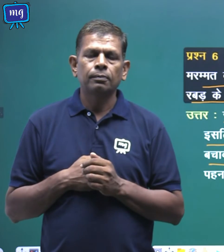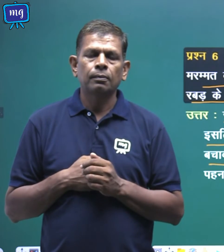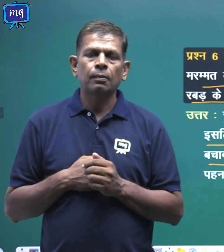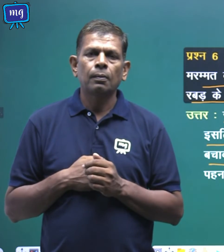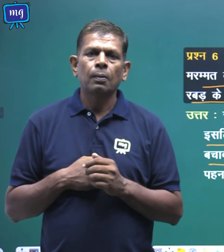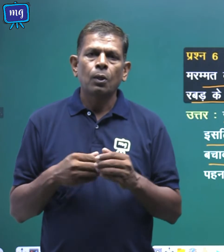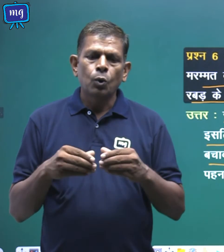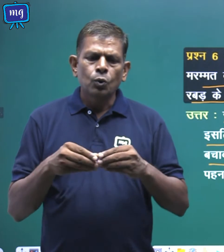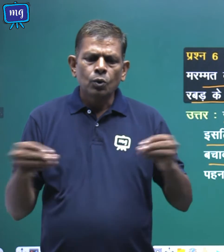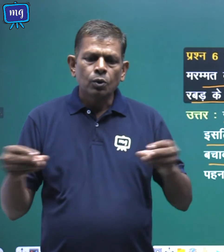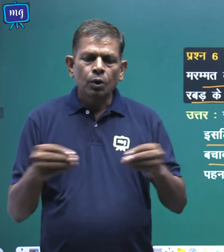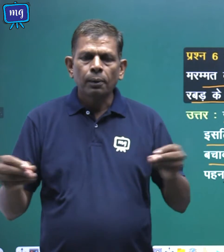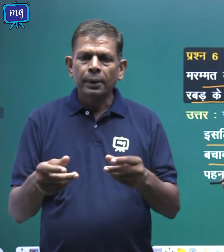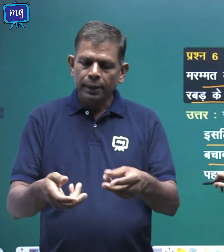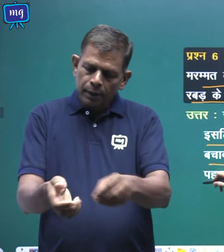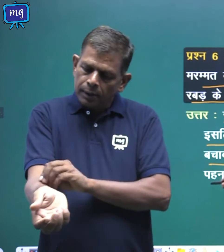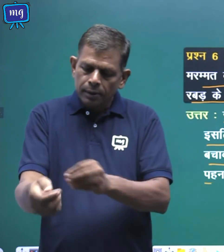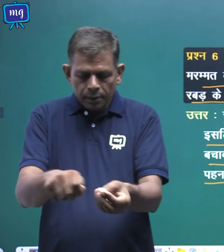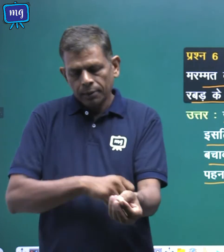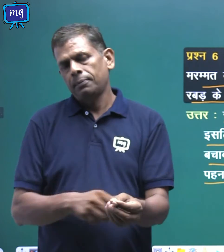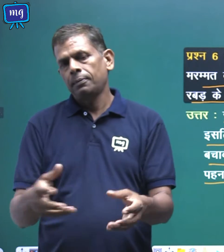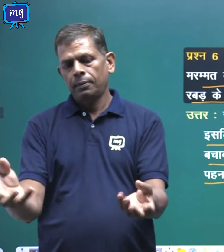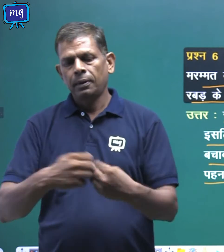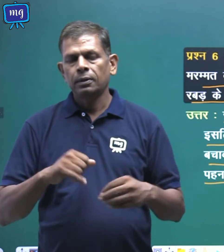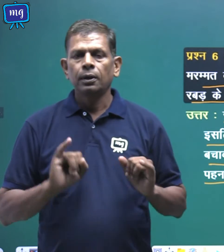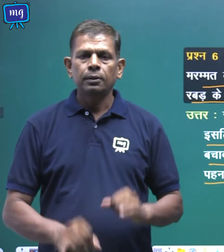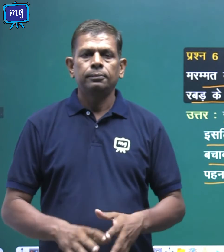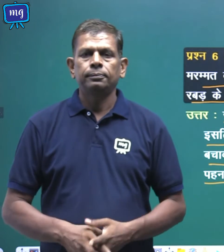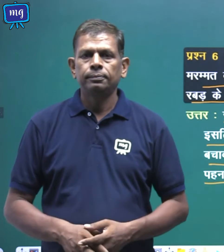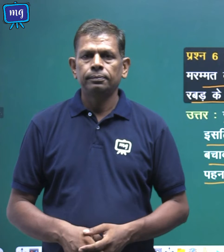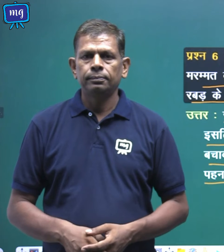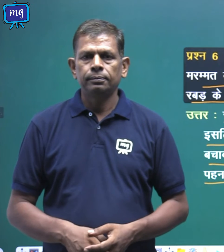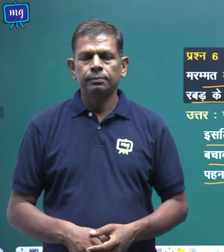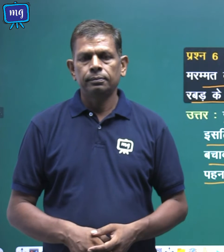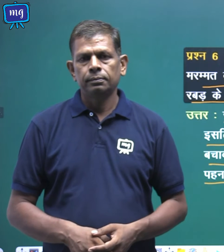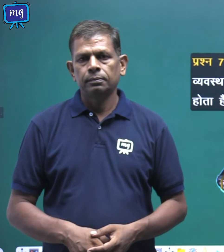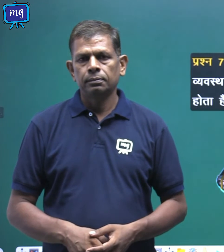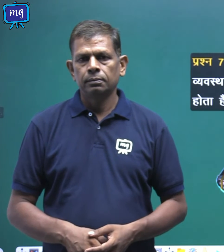रबड़ के दस्ताने पहनता है।